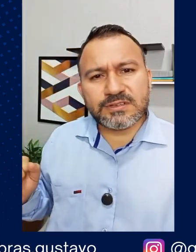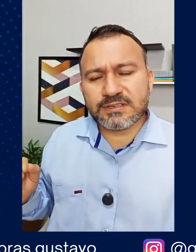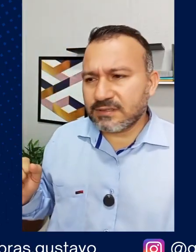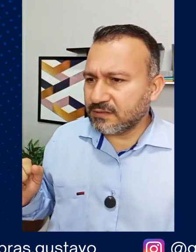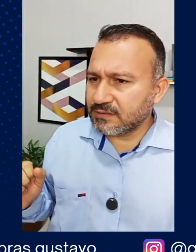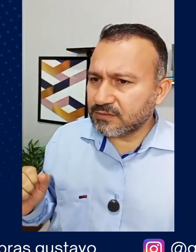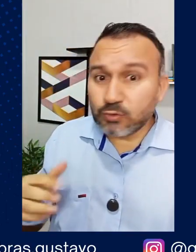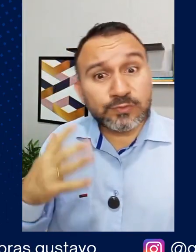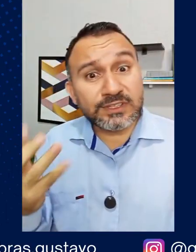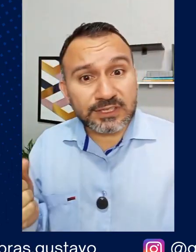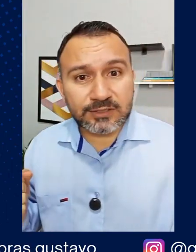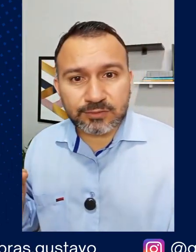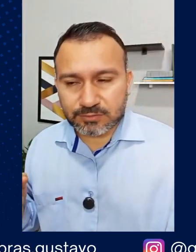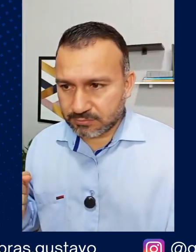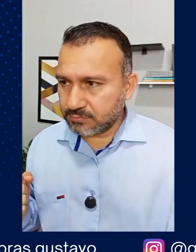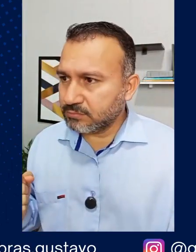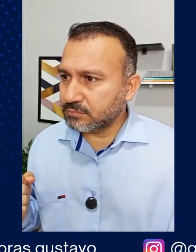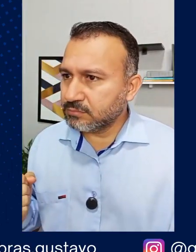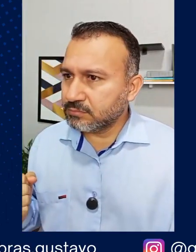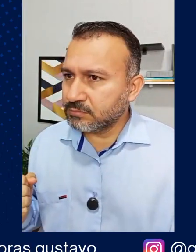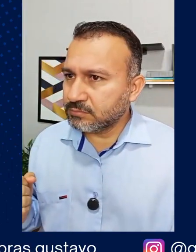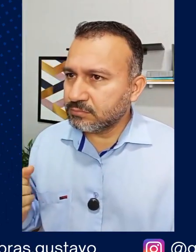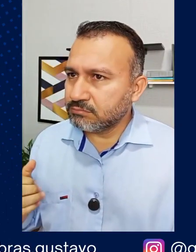alguma coisa, duvidando,